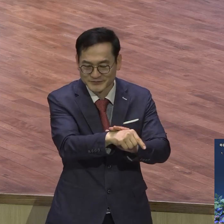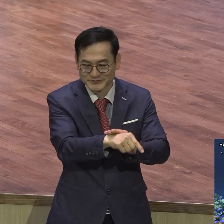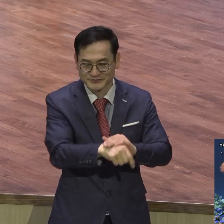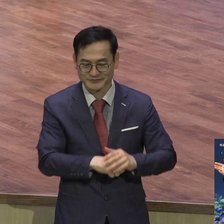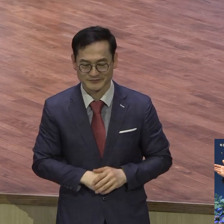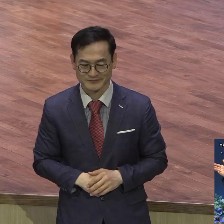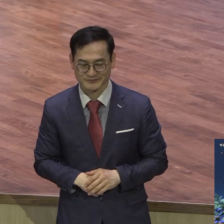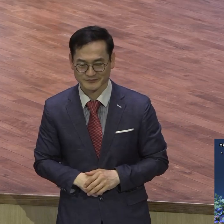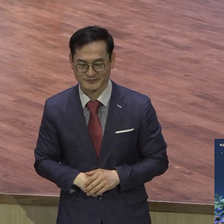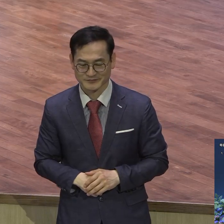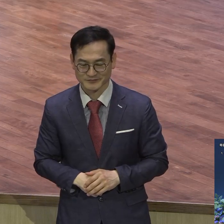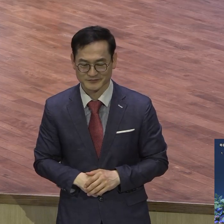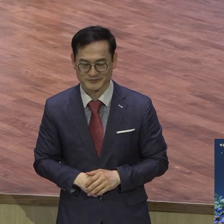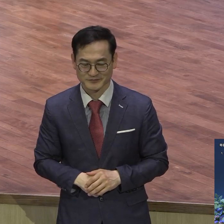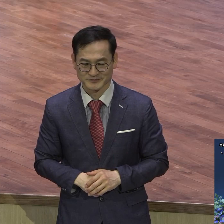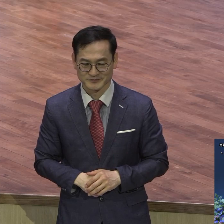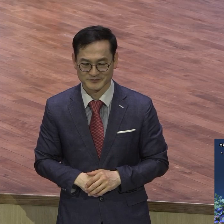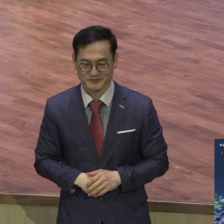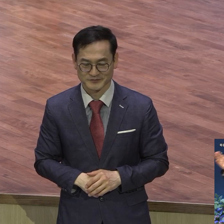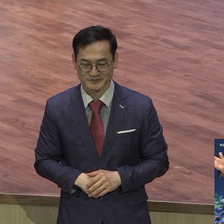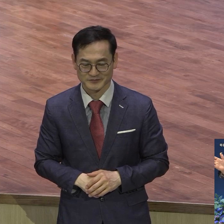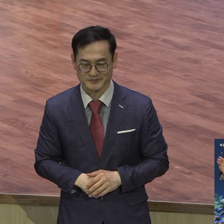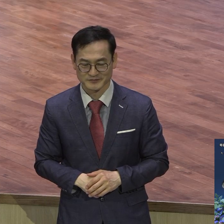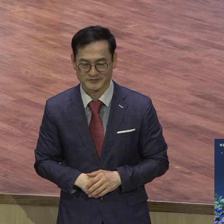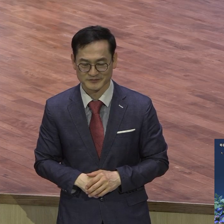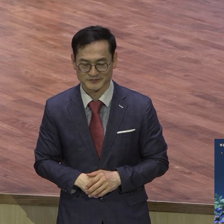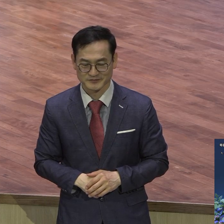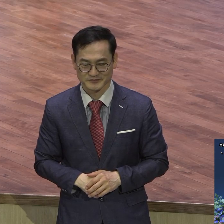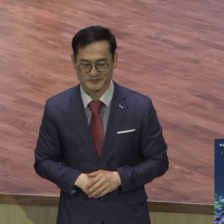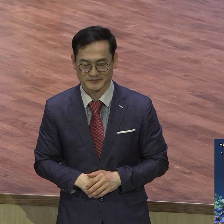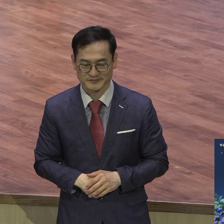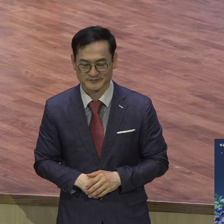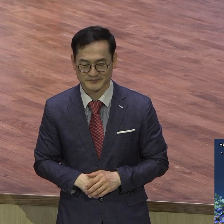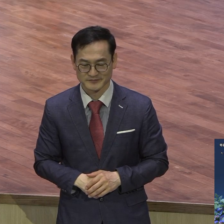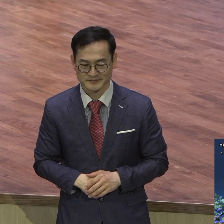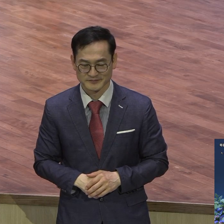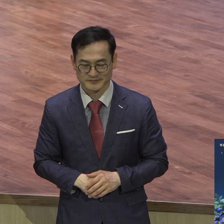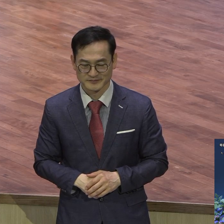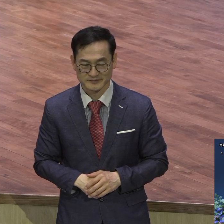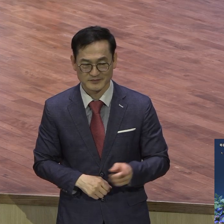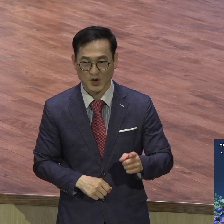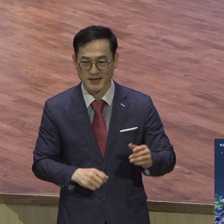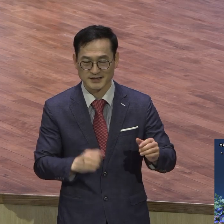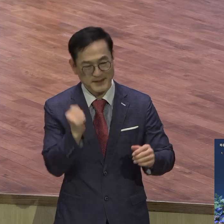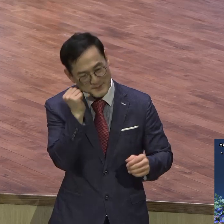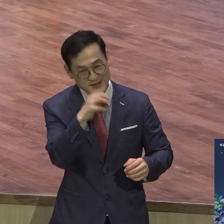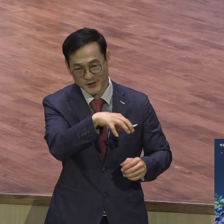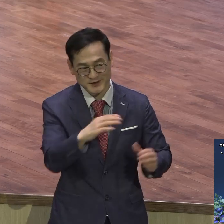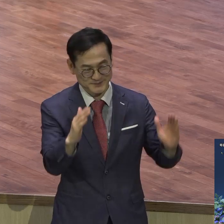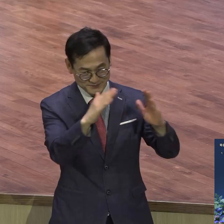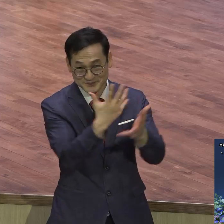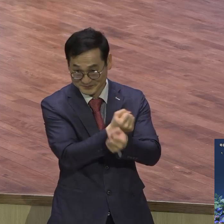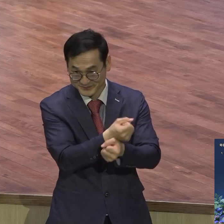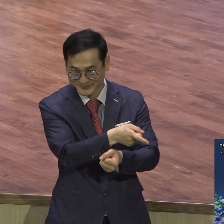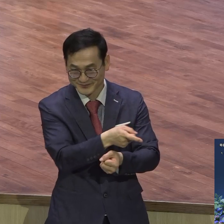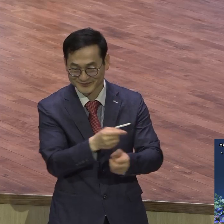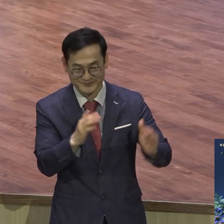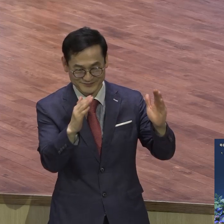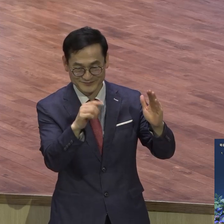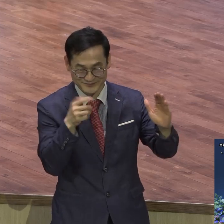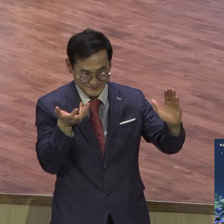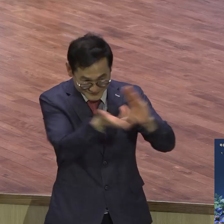설악산 바로 제일 앞에 있고 있는데 설악산 들어가서 입고 있는 하나 있어요 거기 딱 문 딱 잠그고 5일 동안